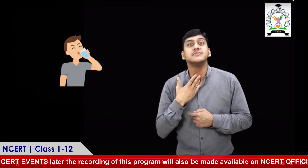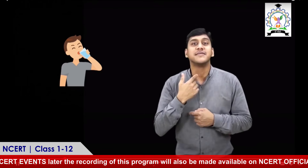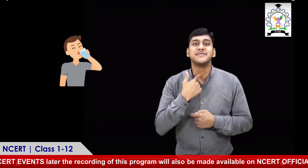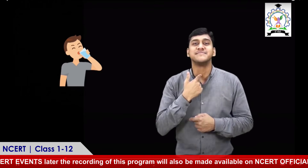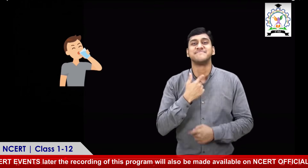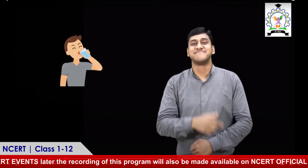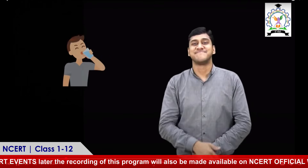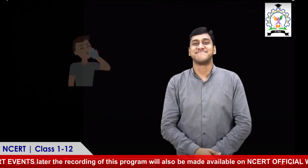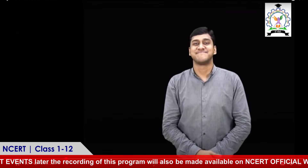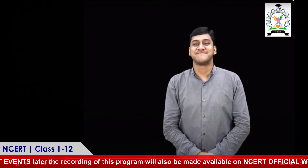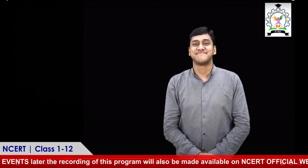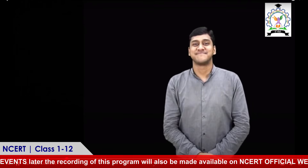है। प्यासा।